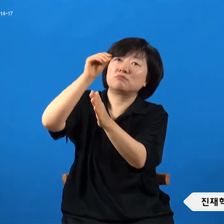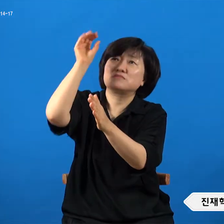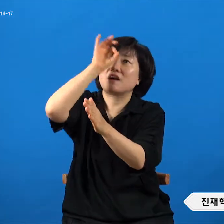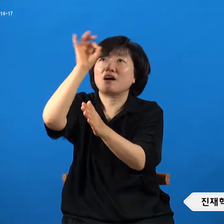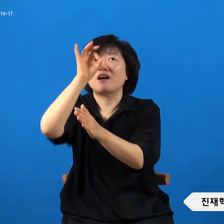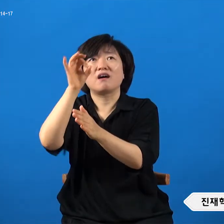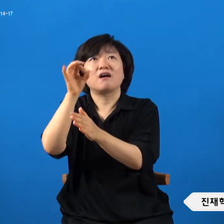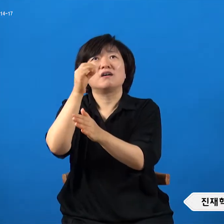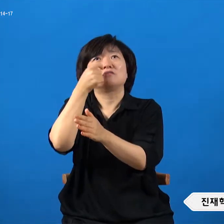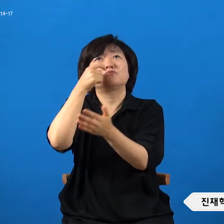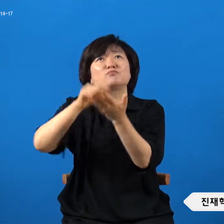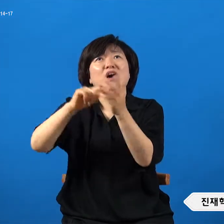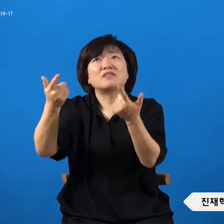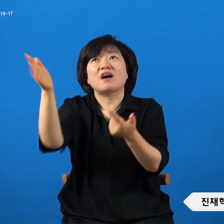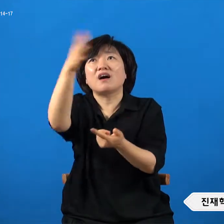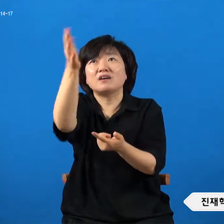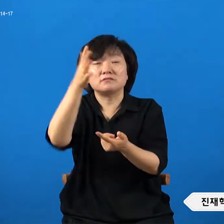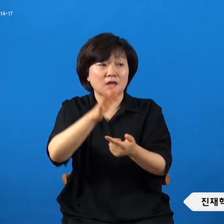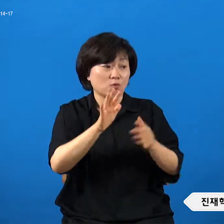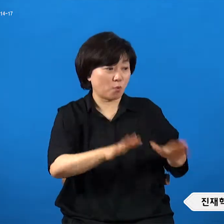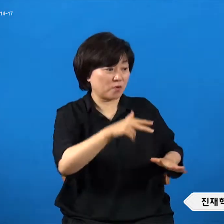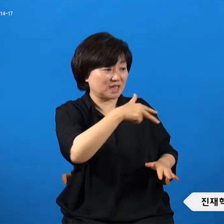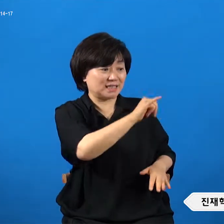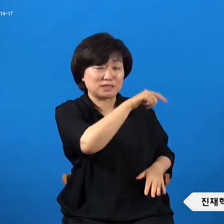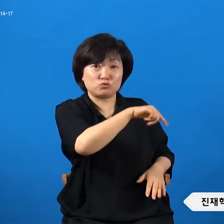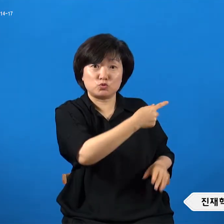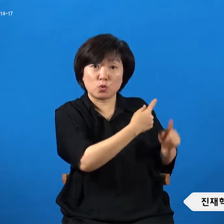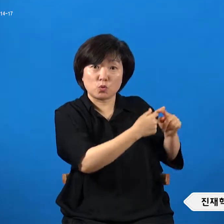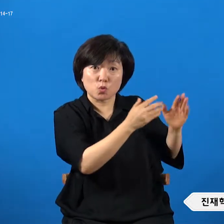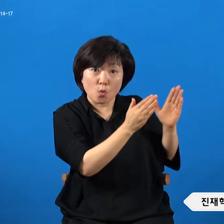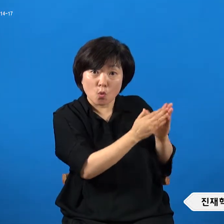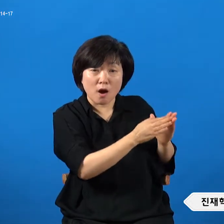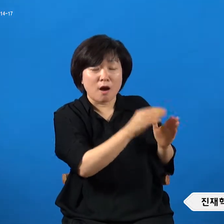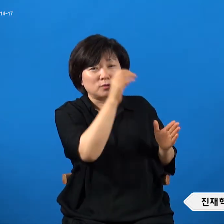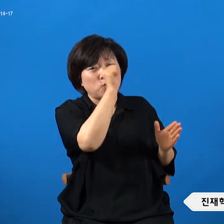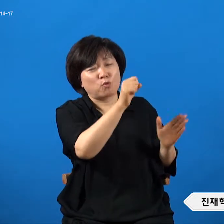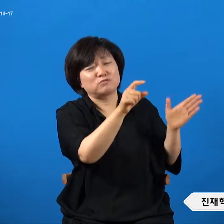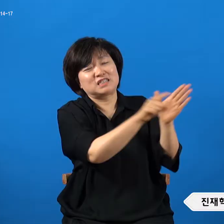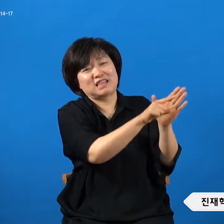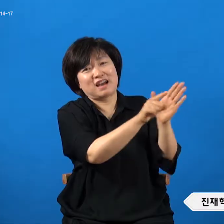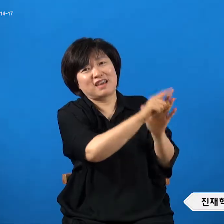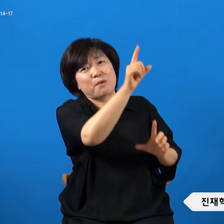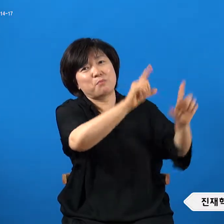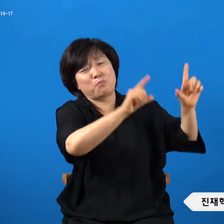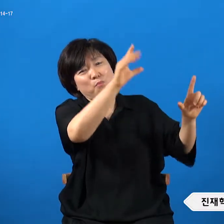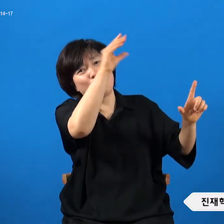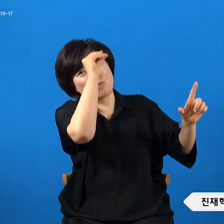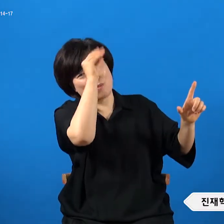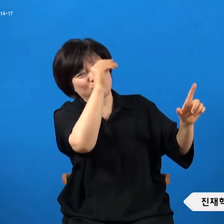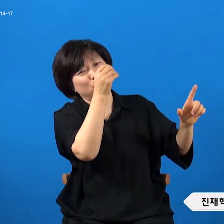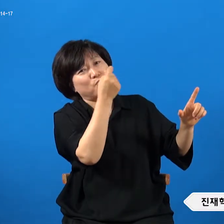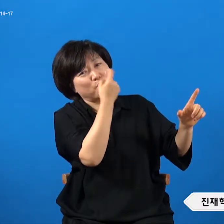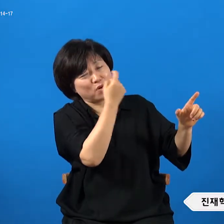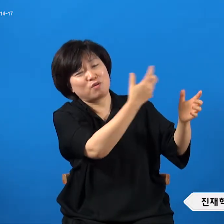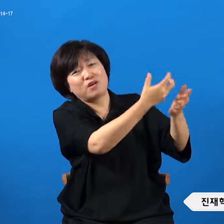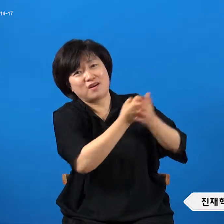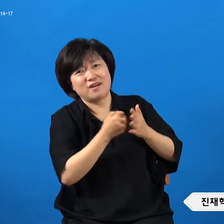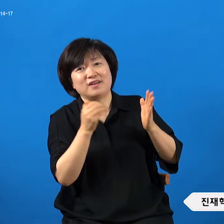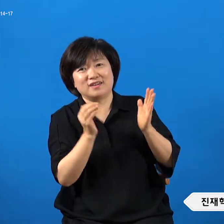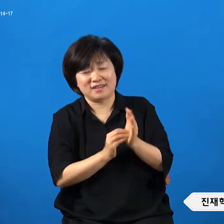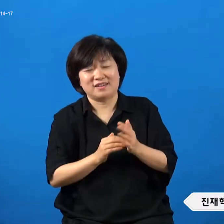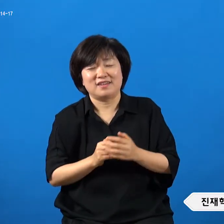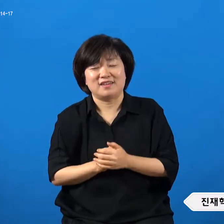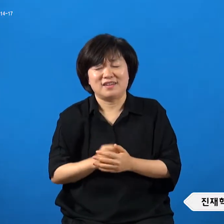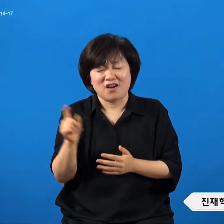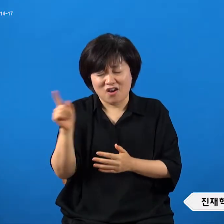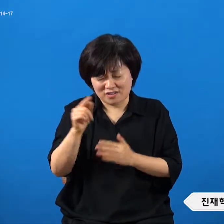이번에 지구촌교회 성도님들을 통해 너무나 좋은 모델들을 한 번에 많이 보여주신 것 같습니다. 무더운 방에서 나오지도 못하고 땀